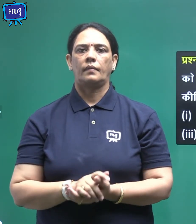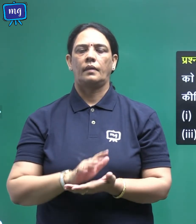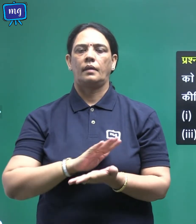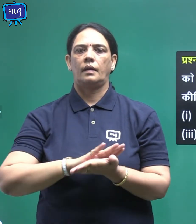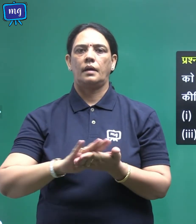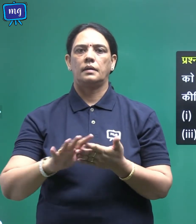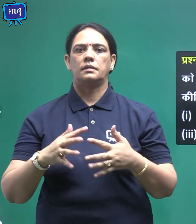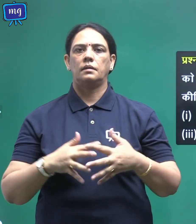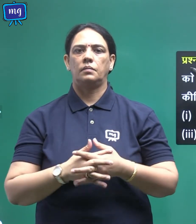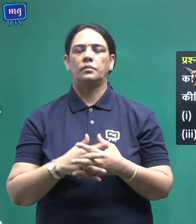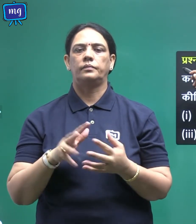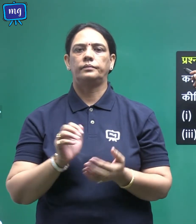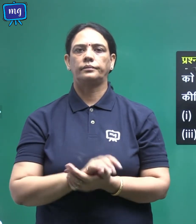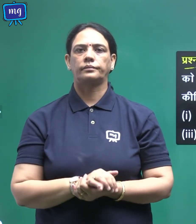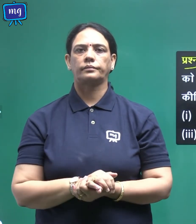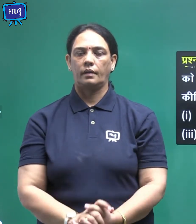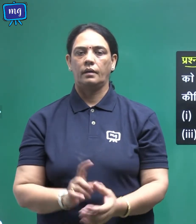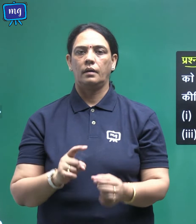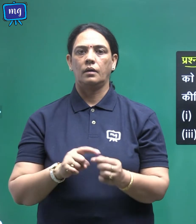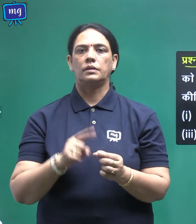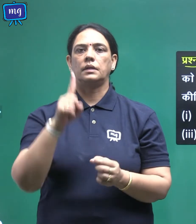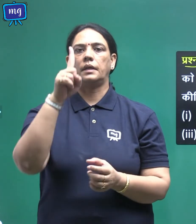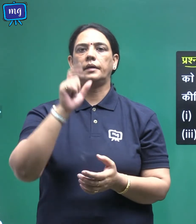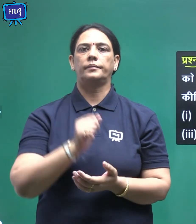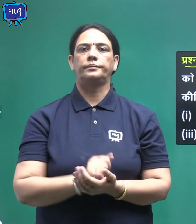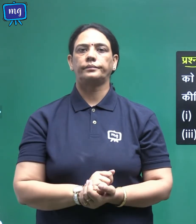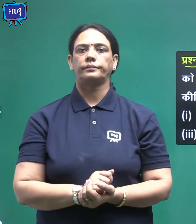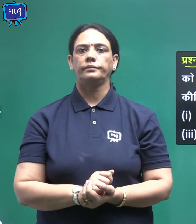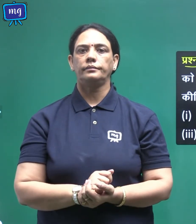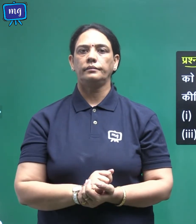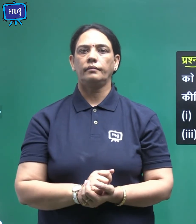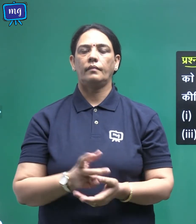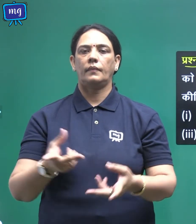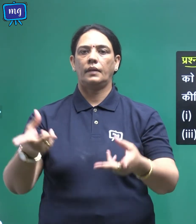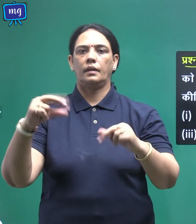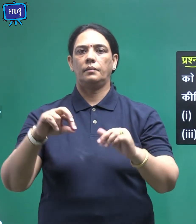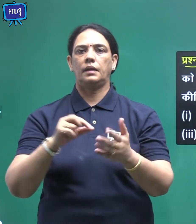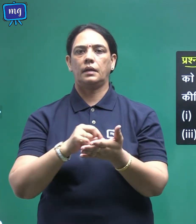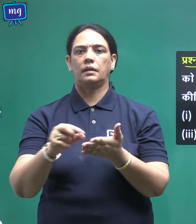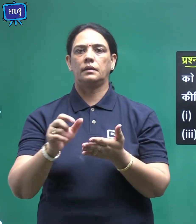होमवर्क प्रश्न 1, निम्नलिखित